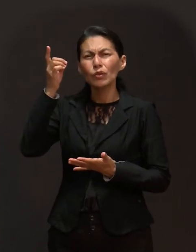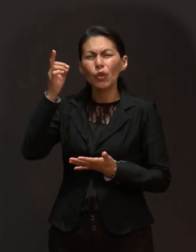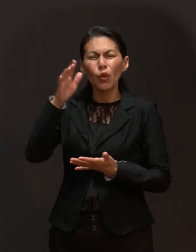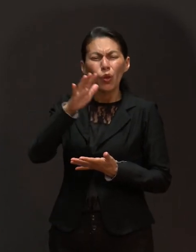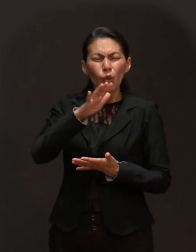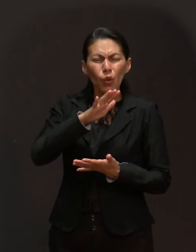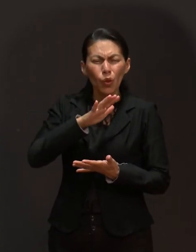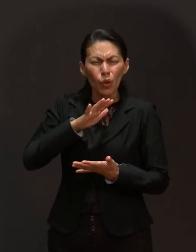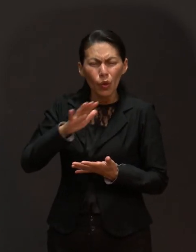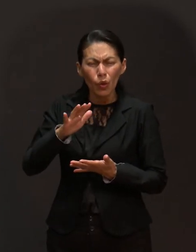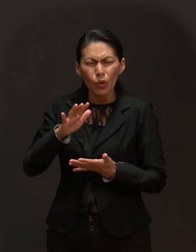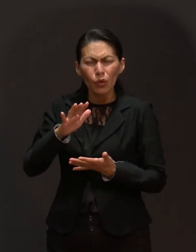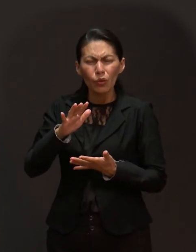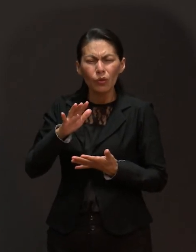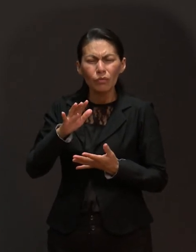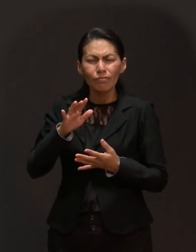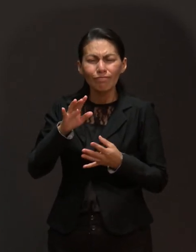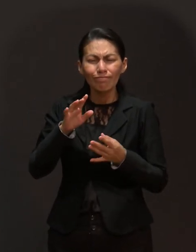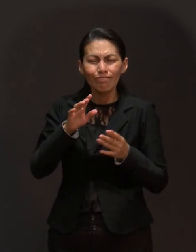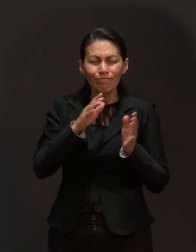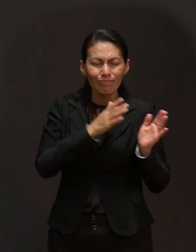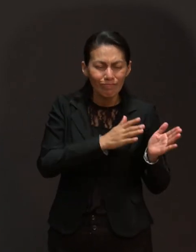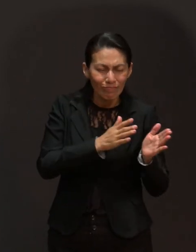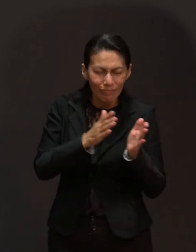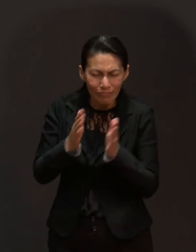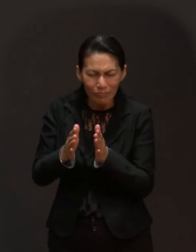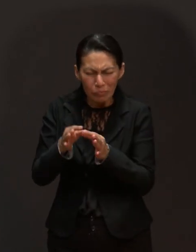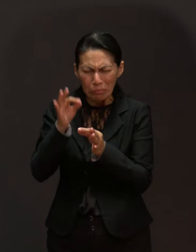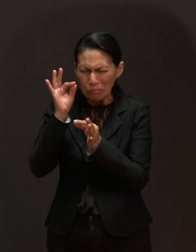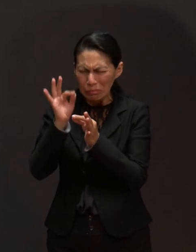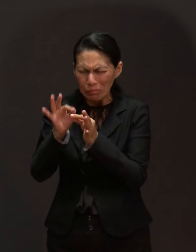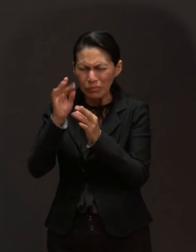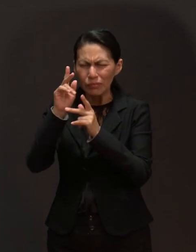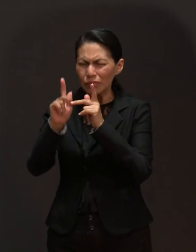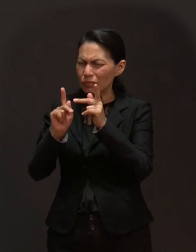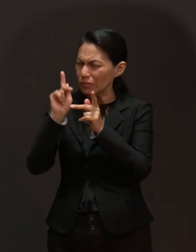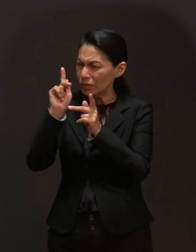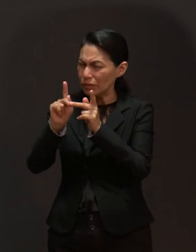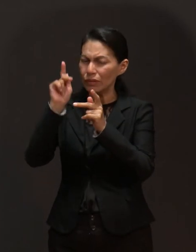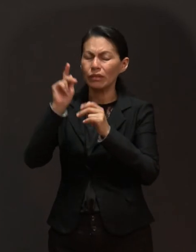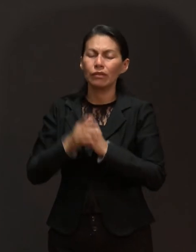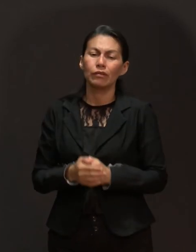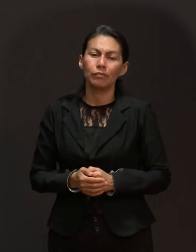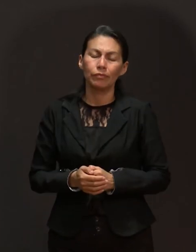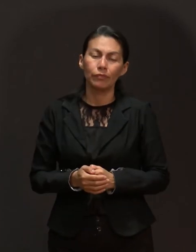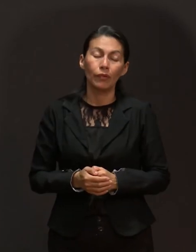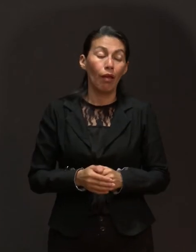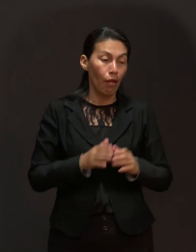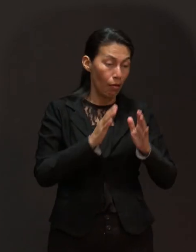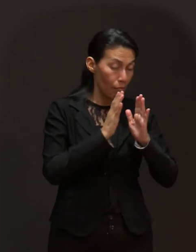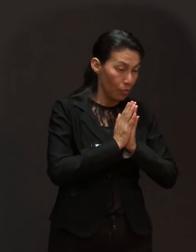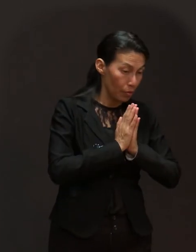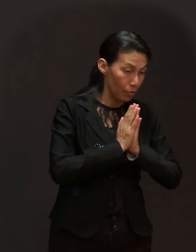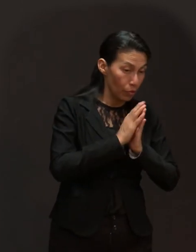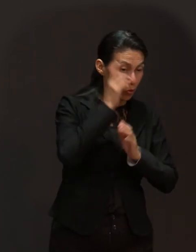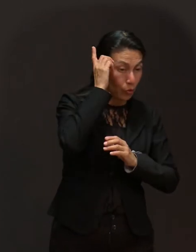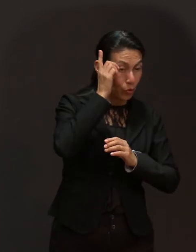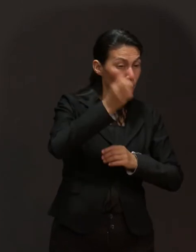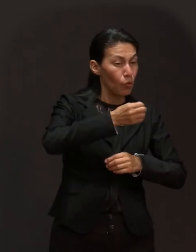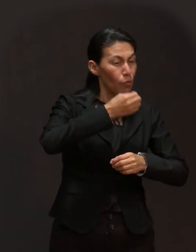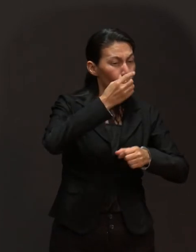todas las cosas en su debido momento y Él abra las puertas. Amén. Porque cuando vienen las